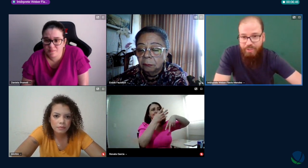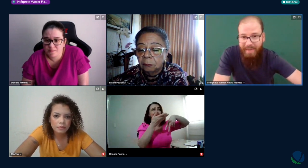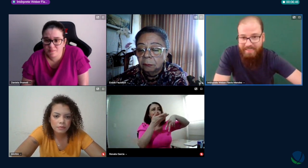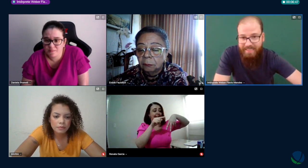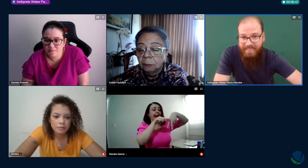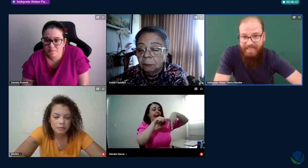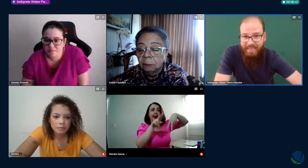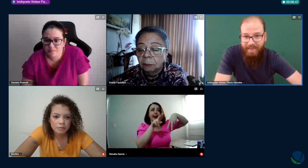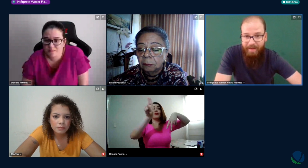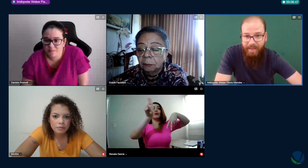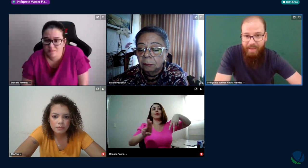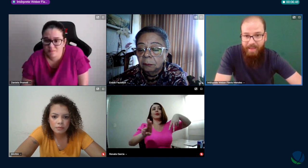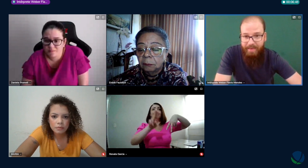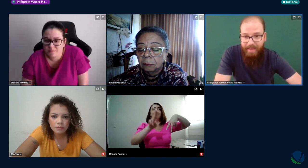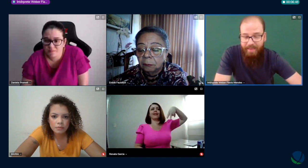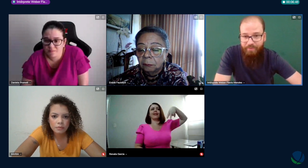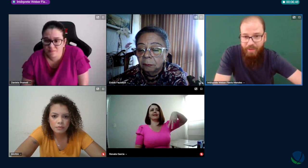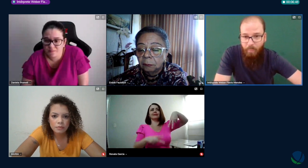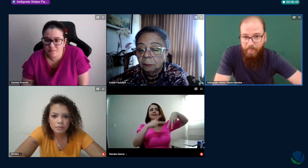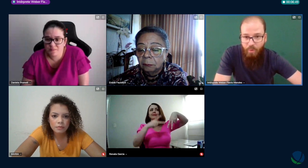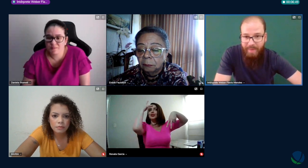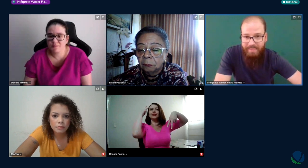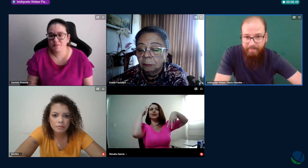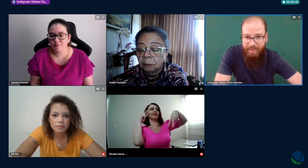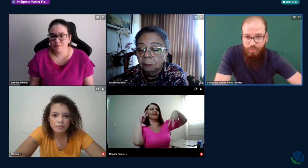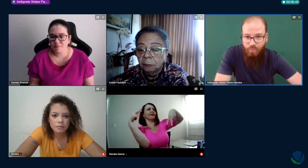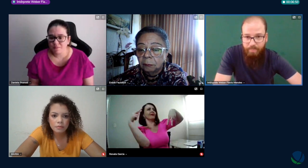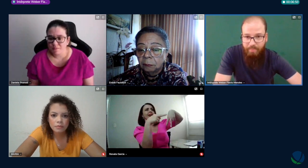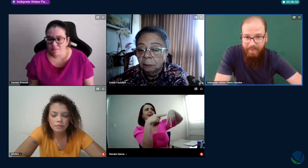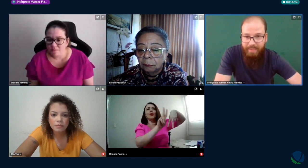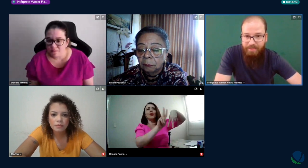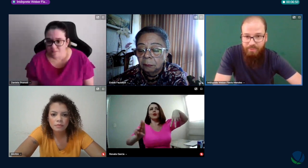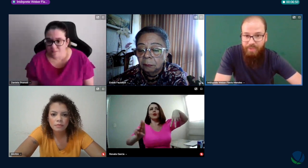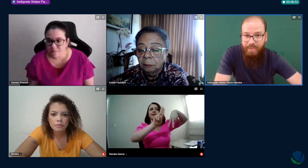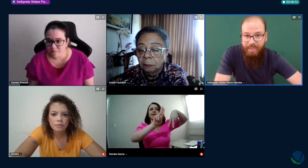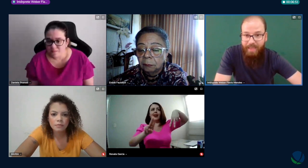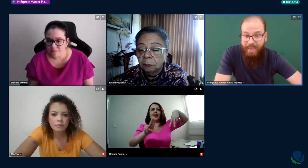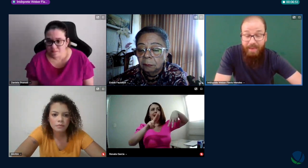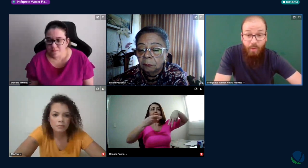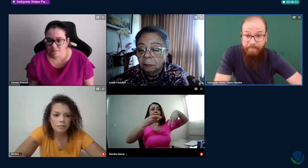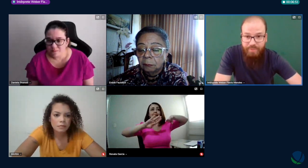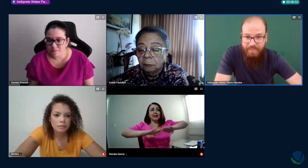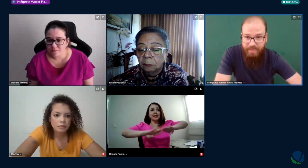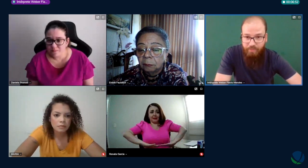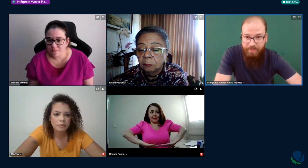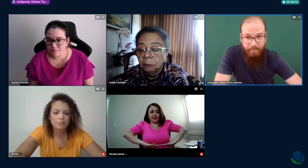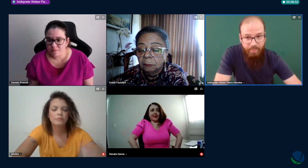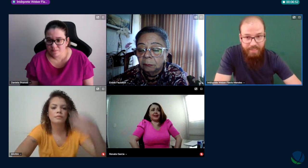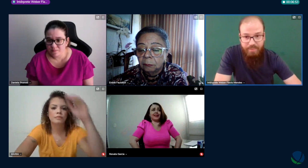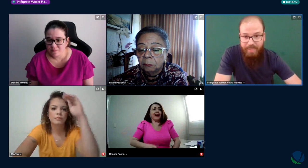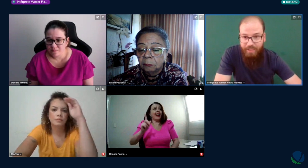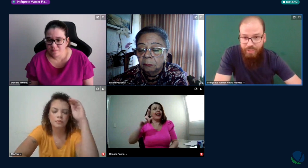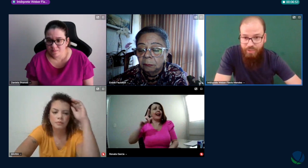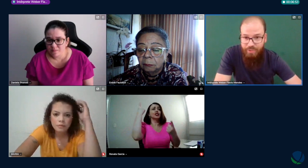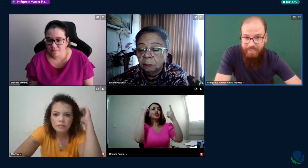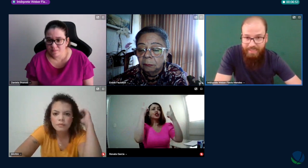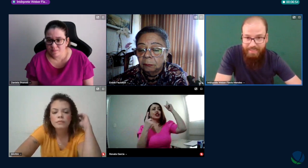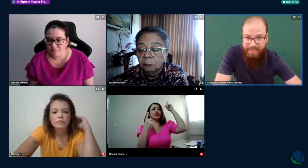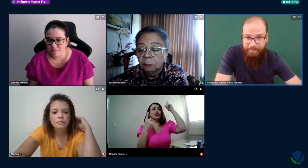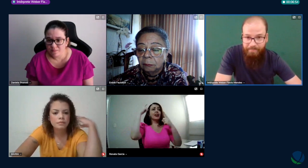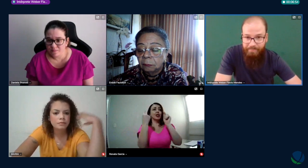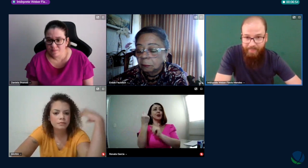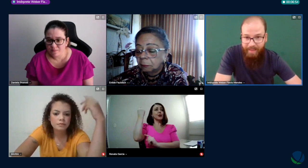o sinal de bacia. Né, que fica um pouco mais abaixo do corpo humano, e aí não é possível. Então, é por isso que a